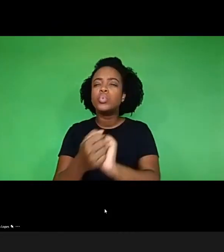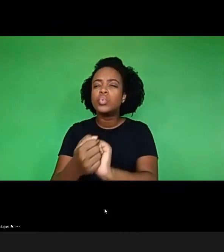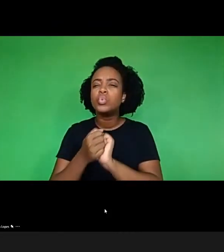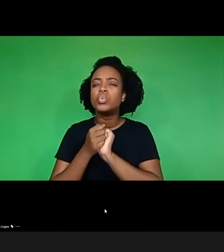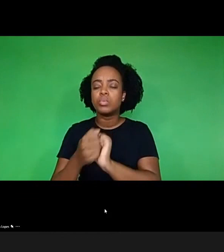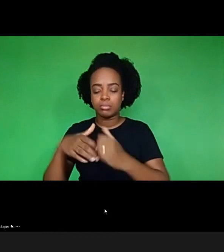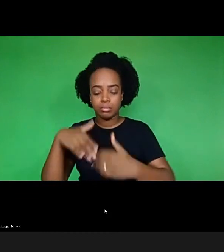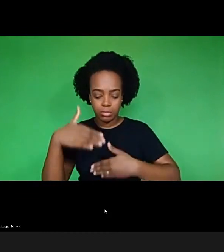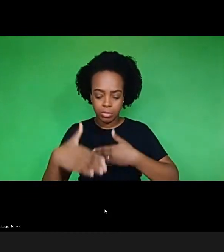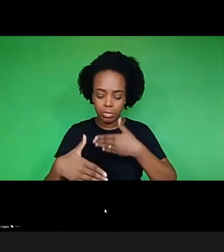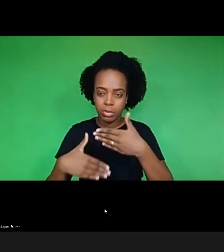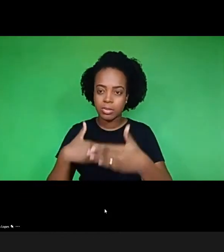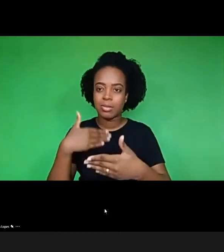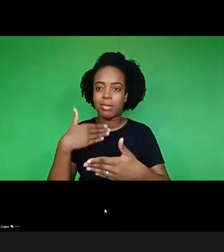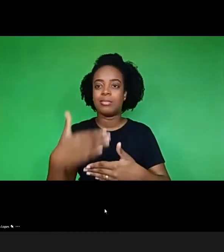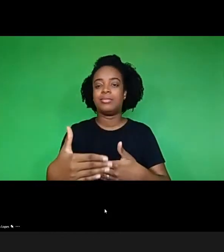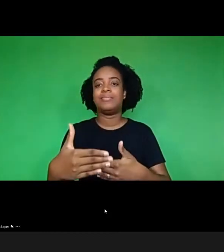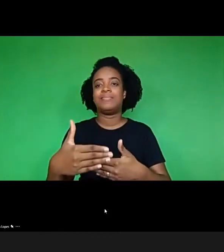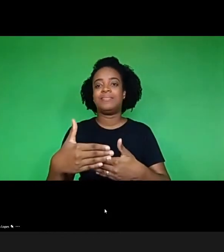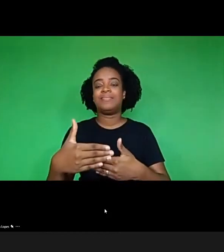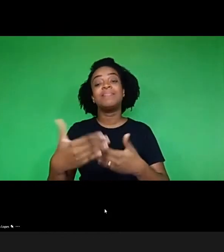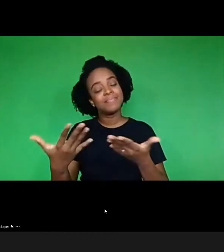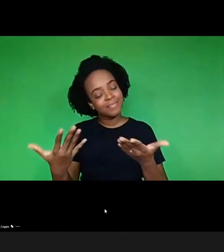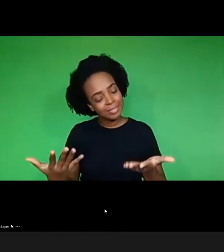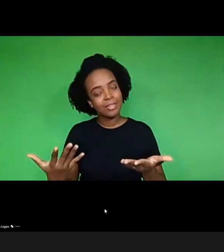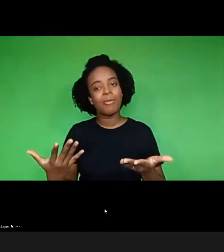Portanto, não